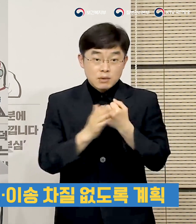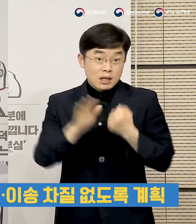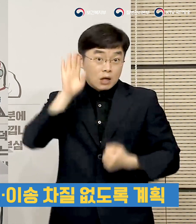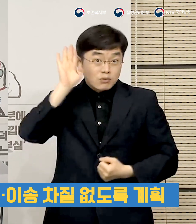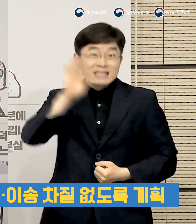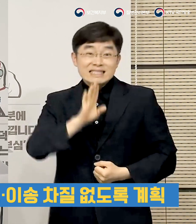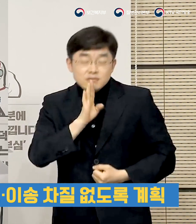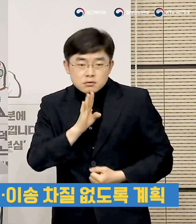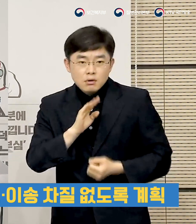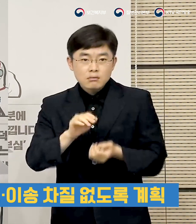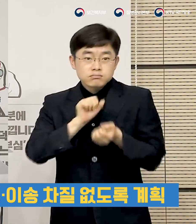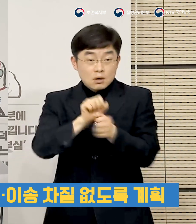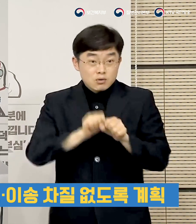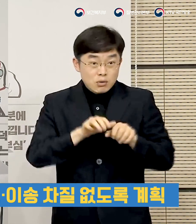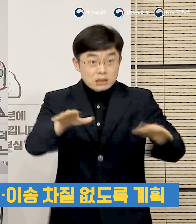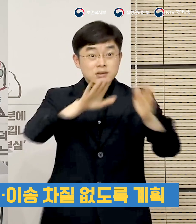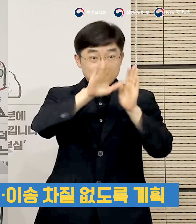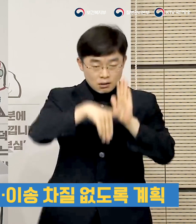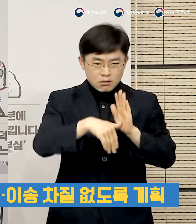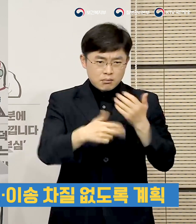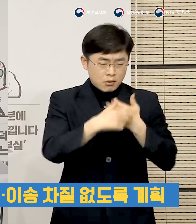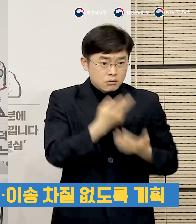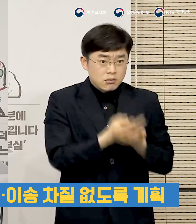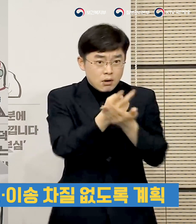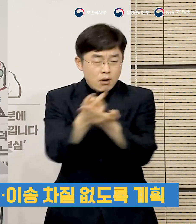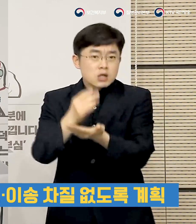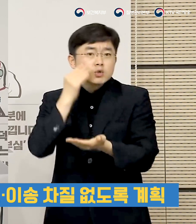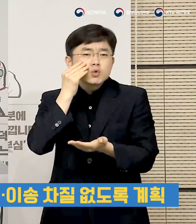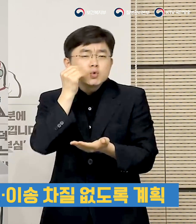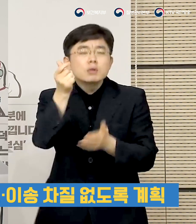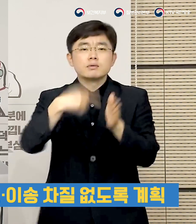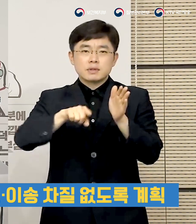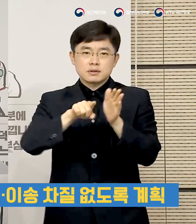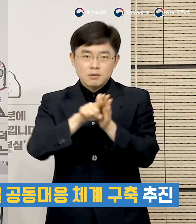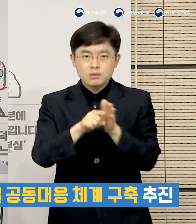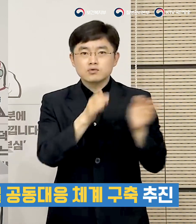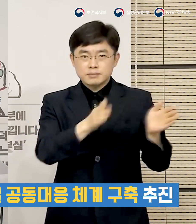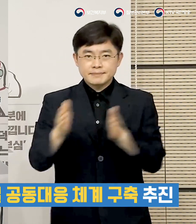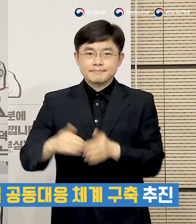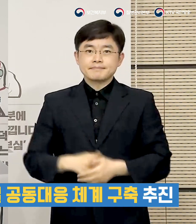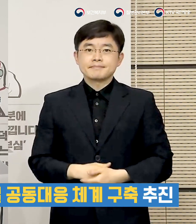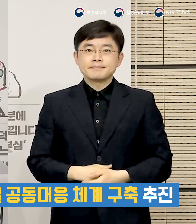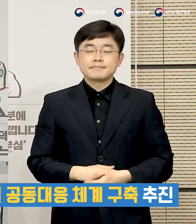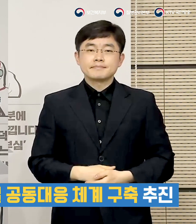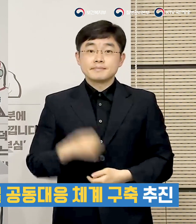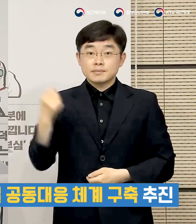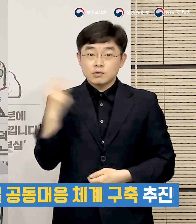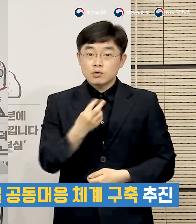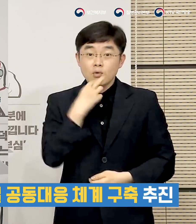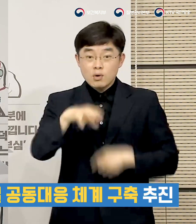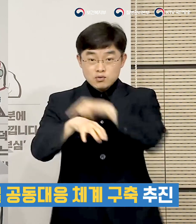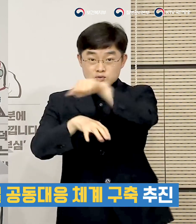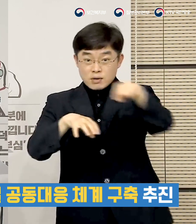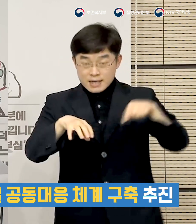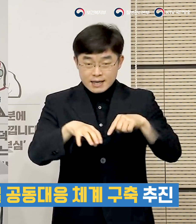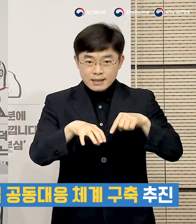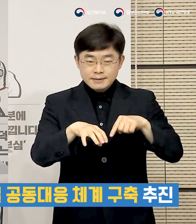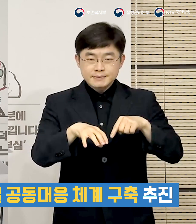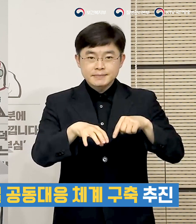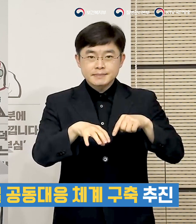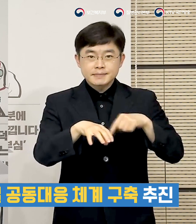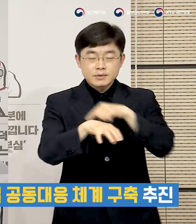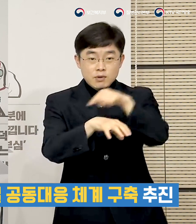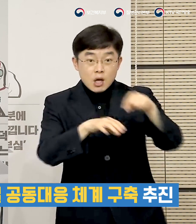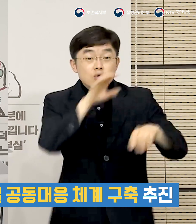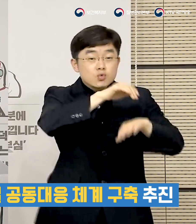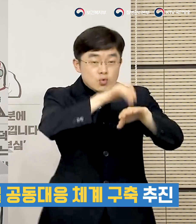경우 환자 치료 및 이송에 차질이 없도록 할 계획입니다. 또한 수도권 모의훈련을 통하여